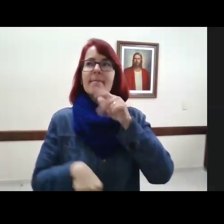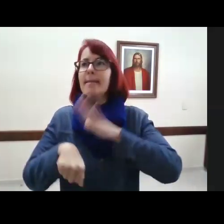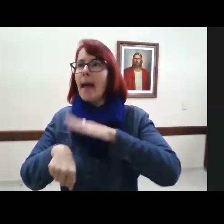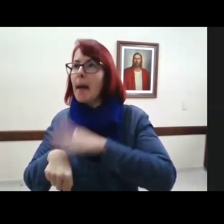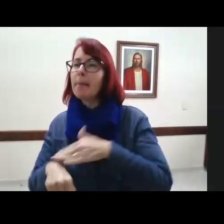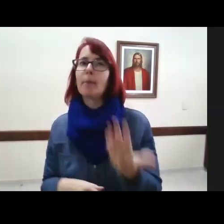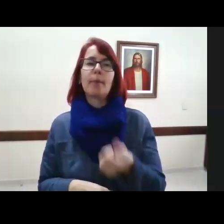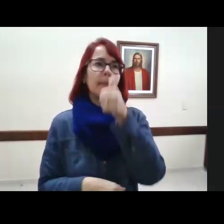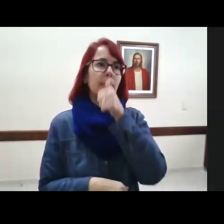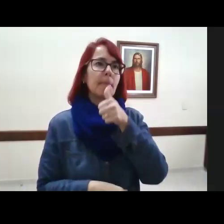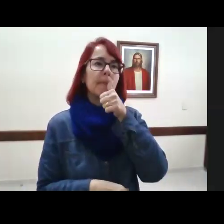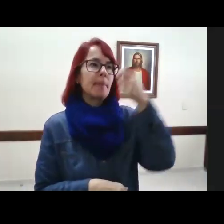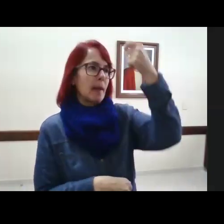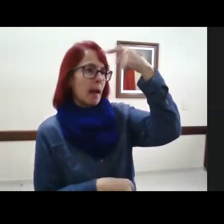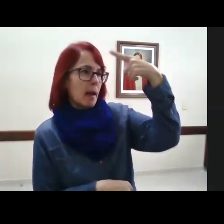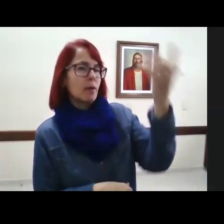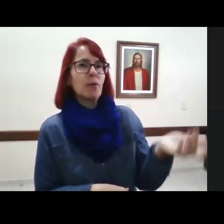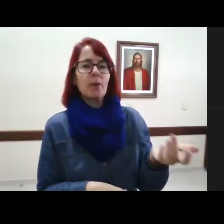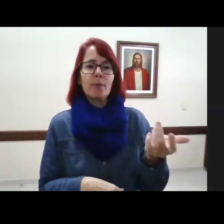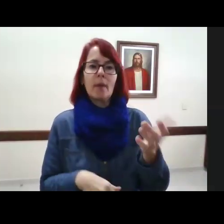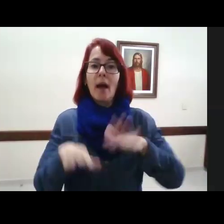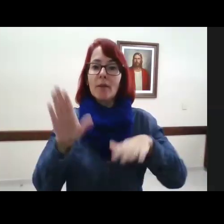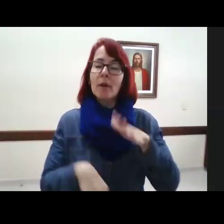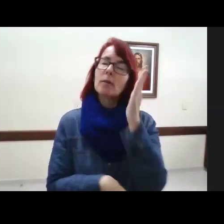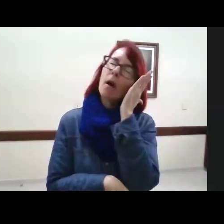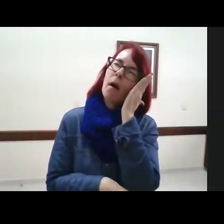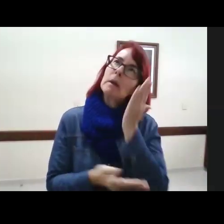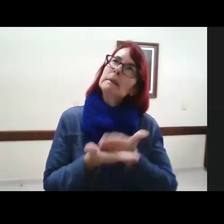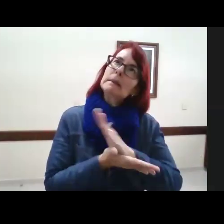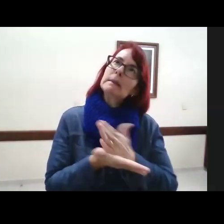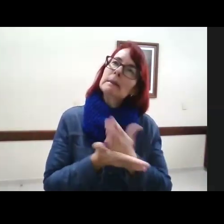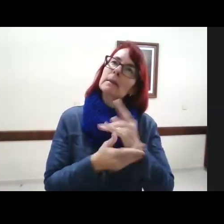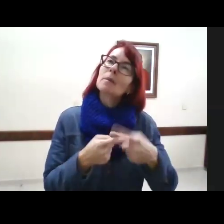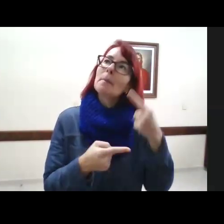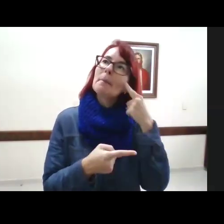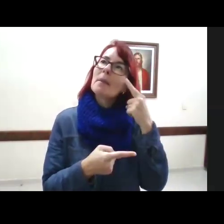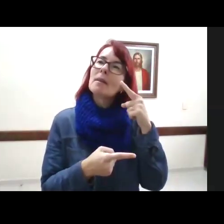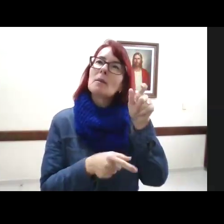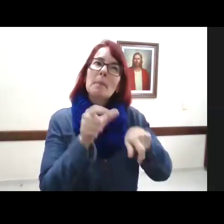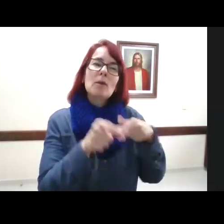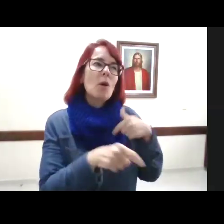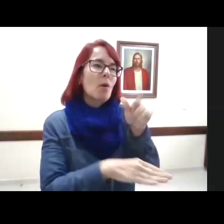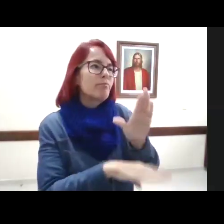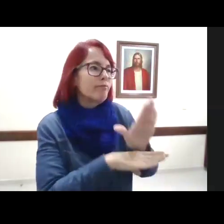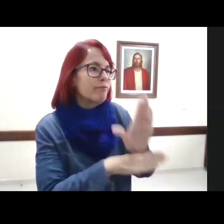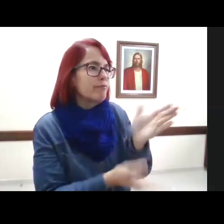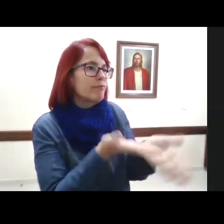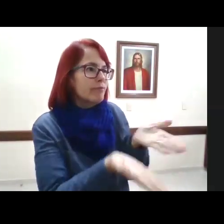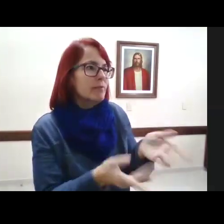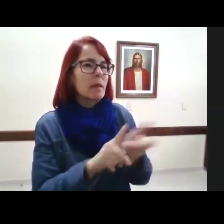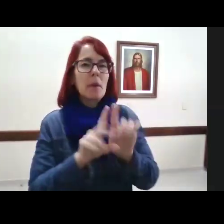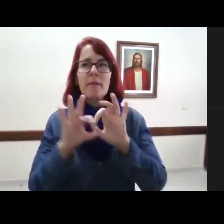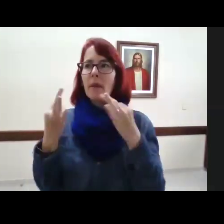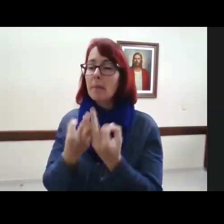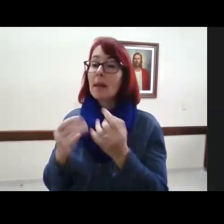de talento. Muitas vezes a gente perde o sono pensando naquelas pessoas a quem a gente serve ou na nossa família.